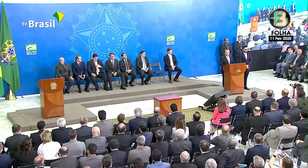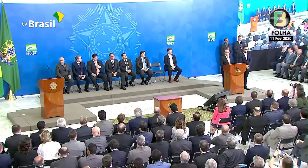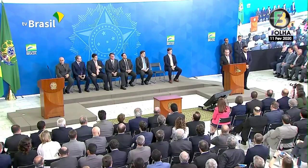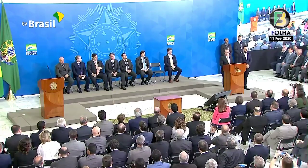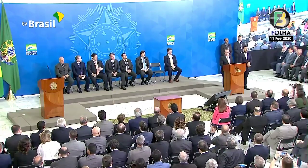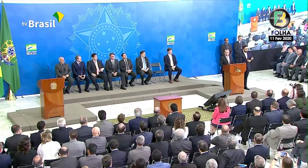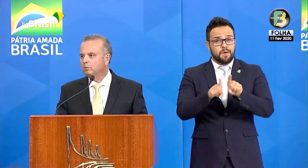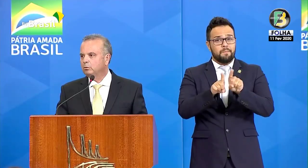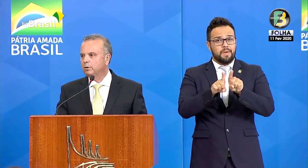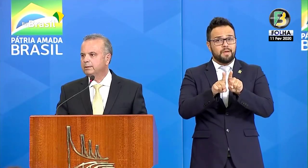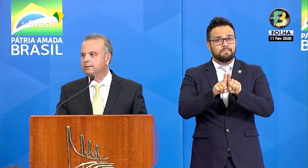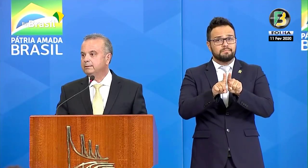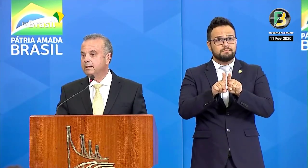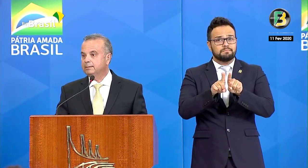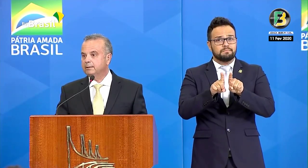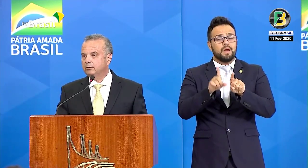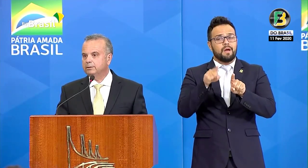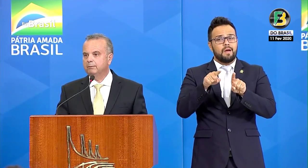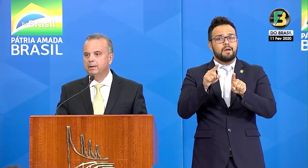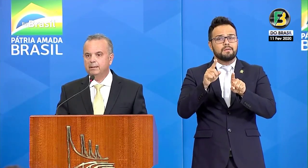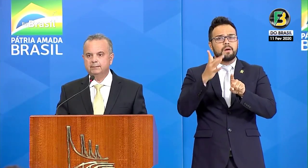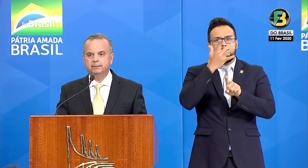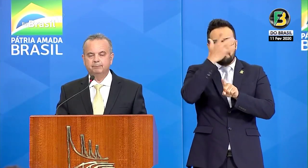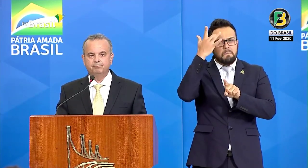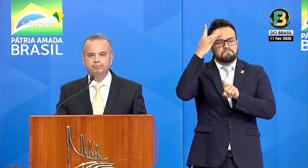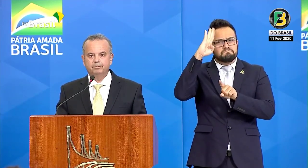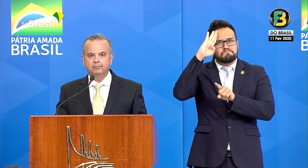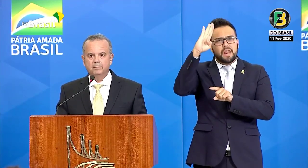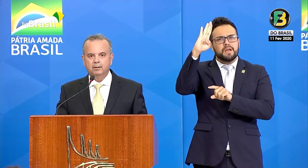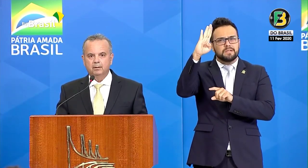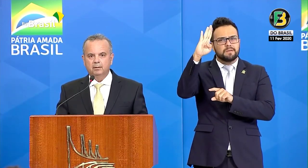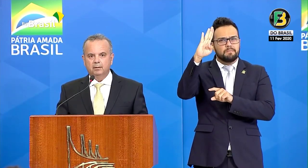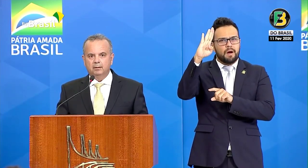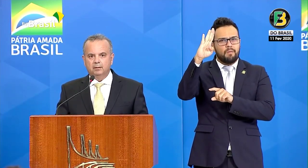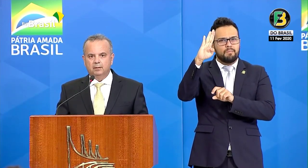que são o nosso alicerce, a nossa base,